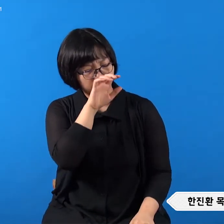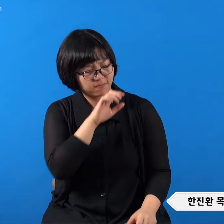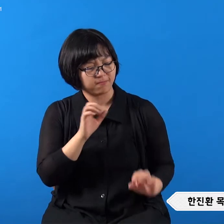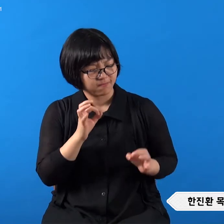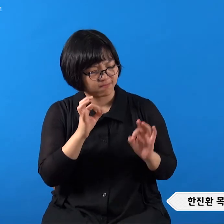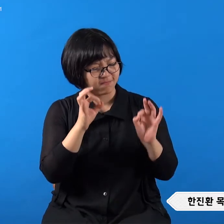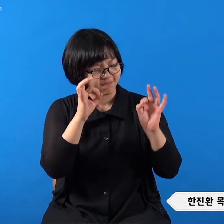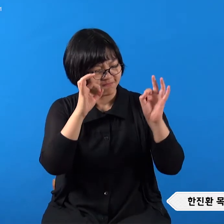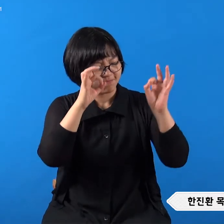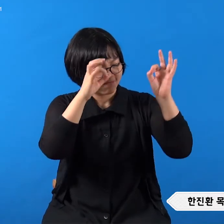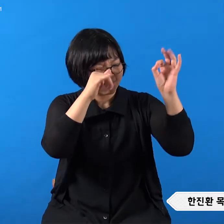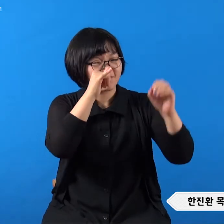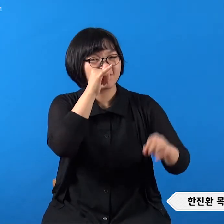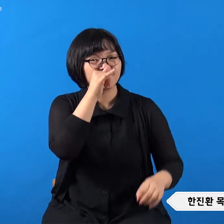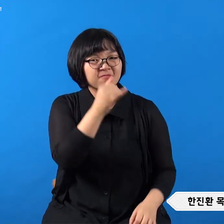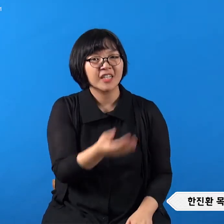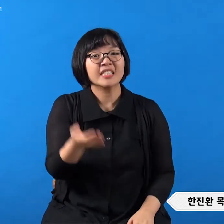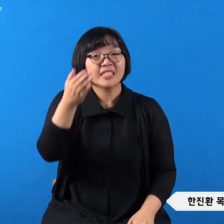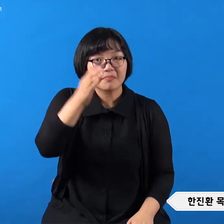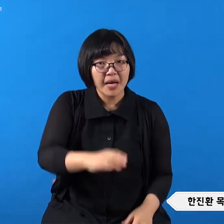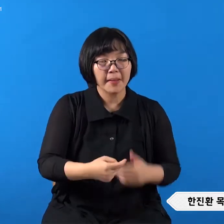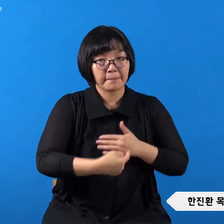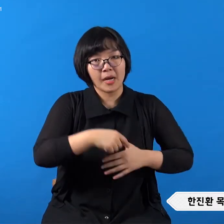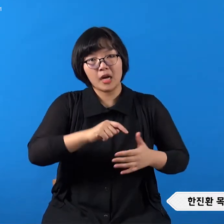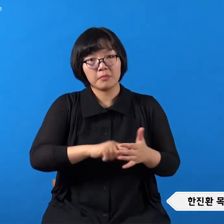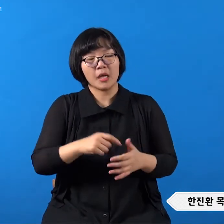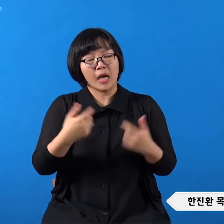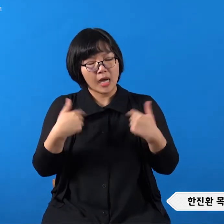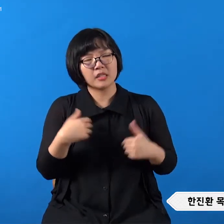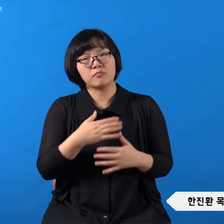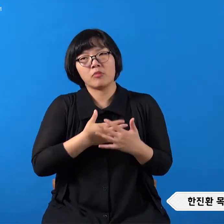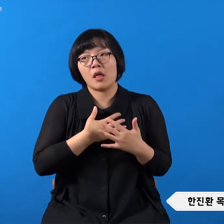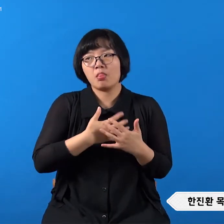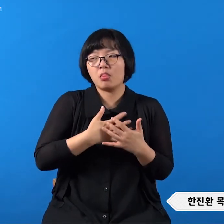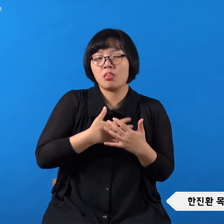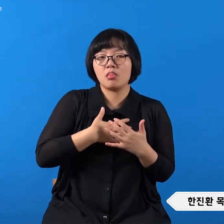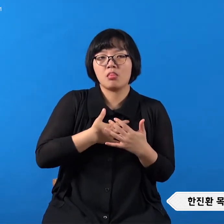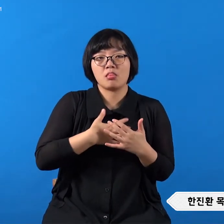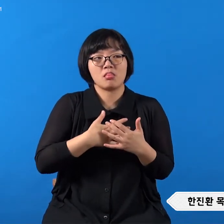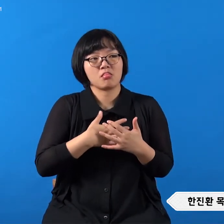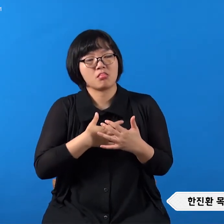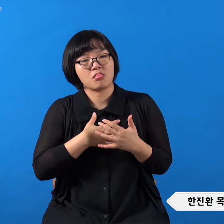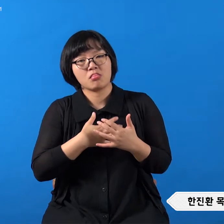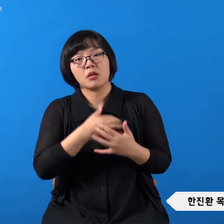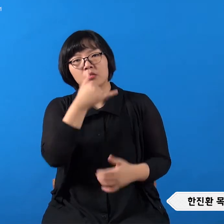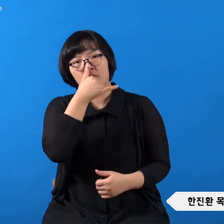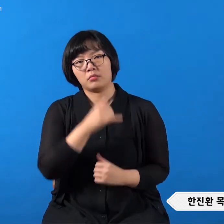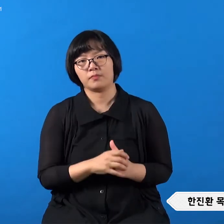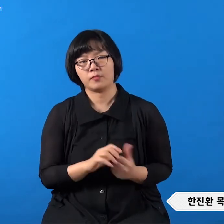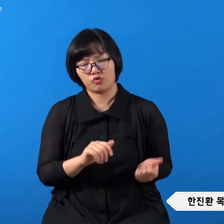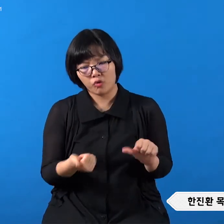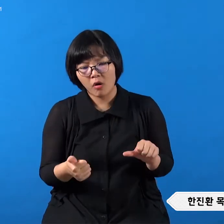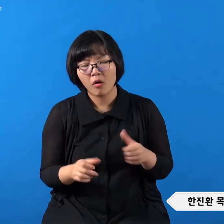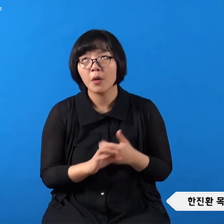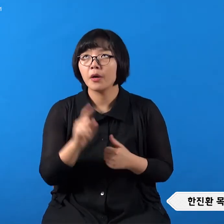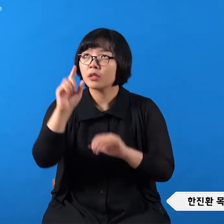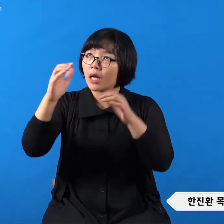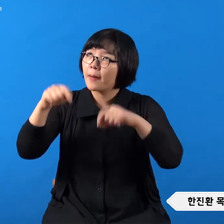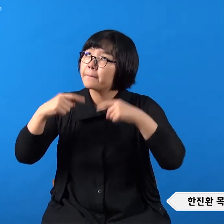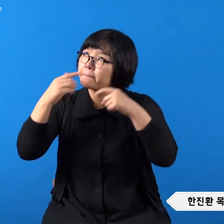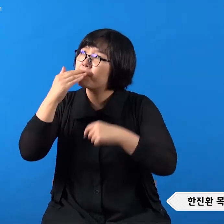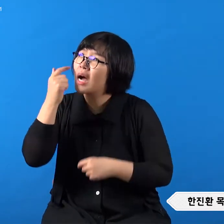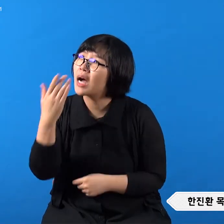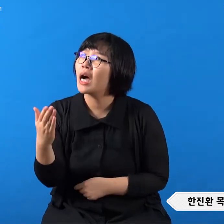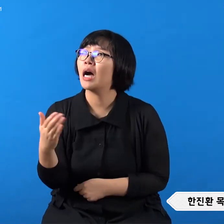쌓으려고 노력했습니다. 그러면서도 마음은 늘 불안하고 두려웠습니다. 이대로 죽으면 천국 갈